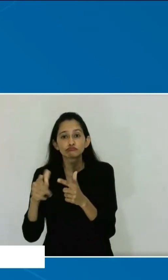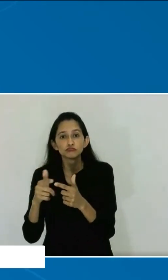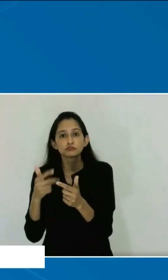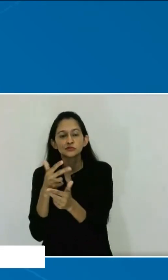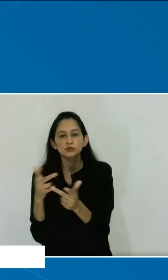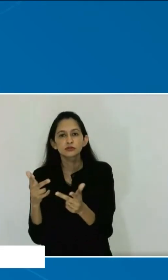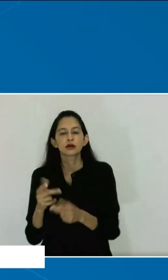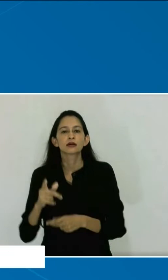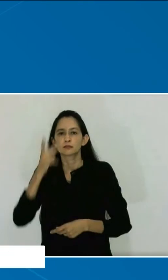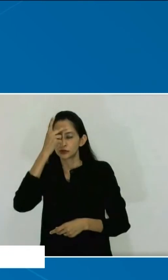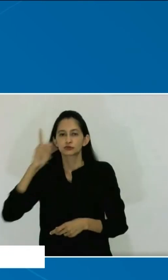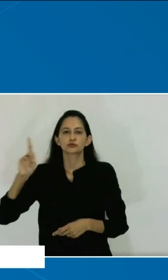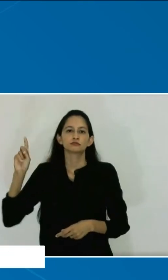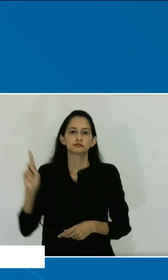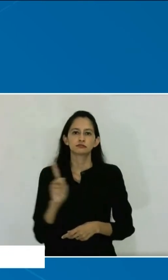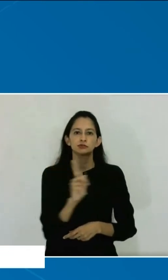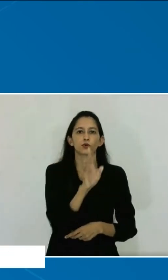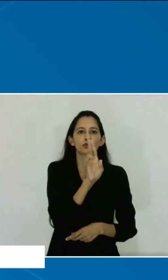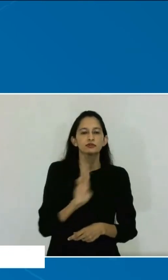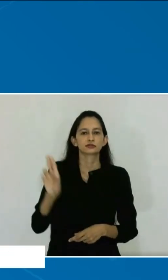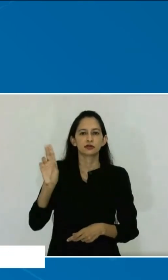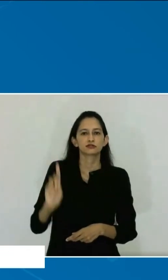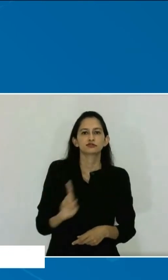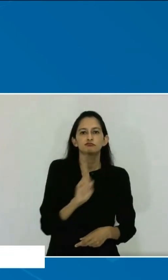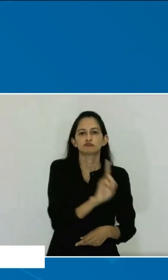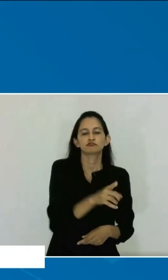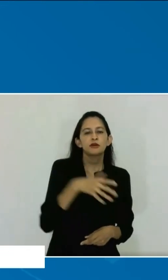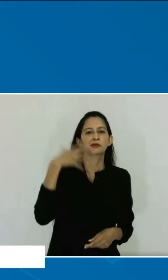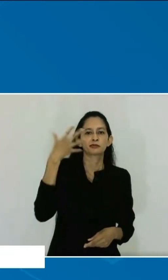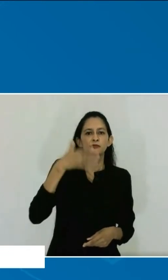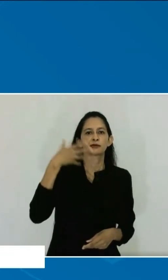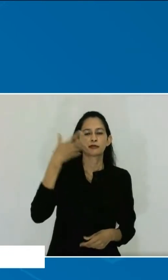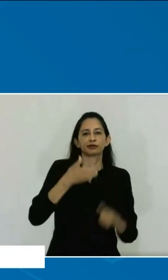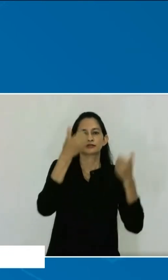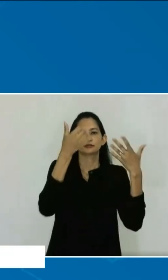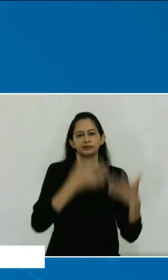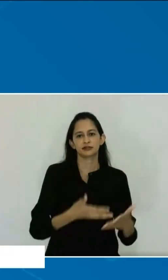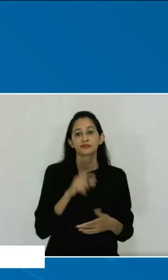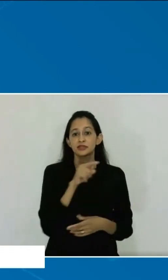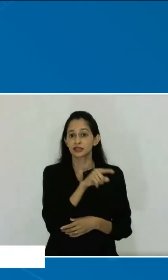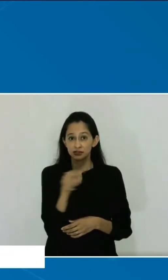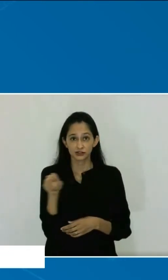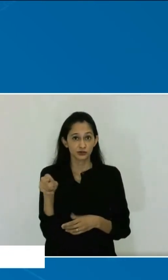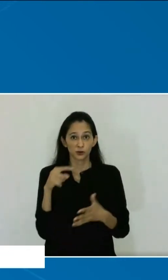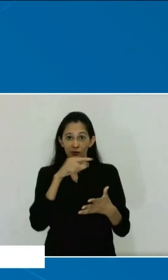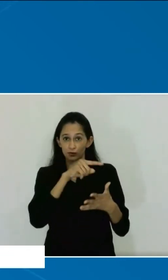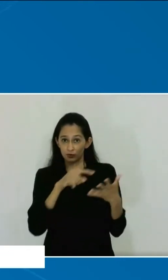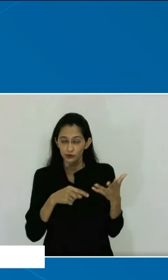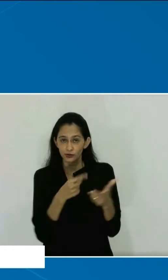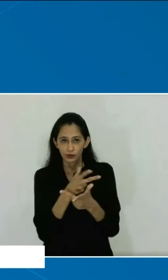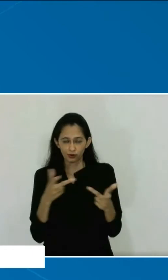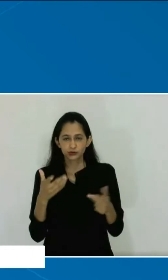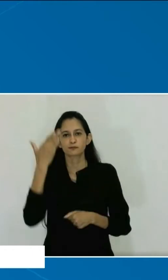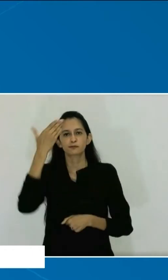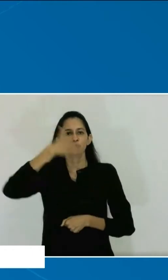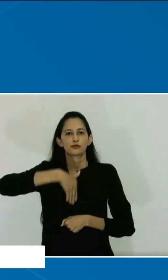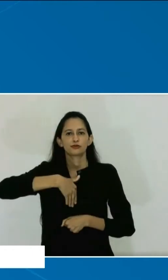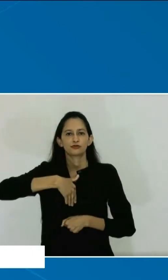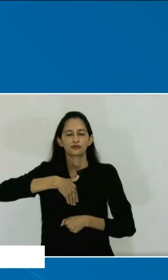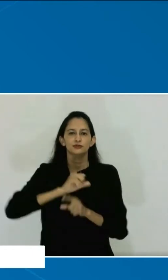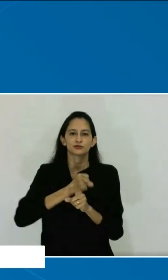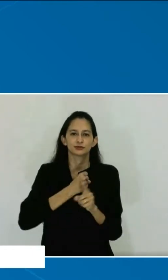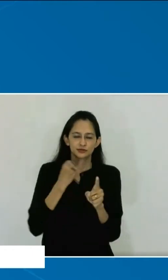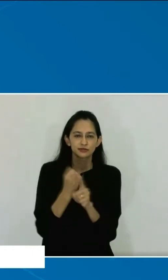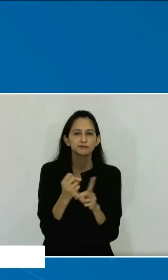especialista da universidade era convocado a esclarecer, e isso certamente ajuda nessa construção dessa